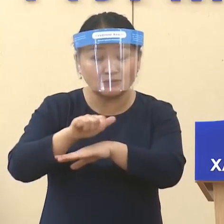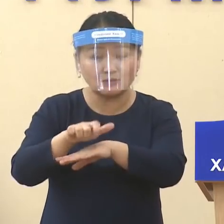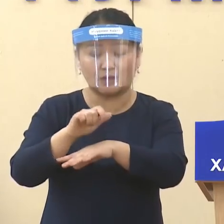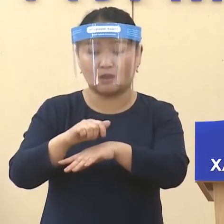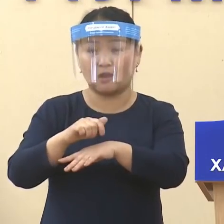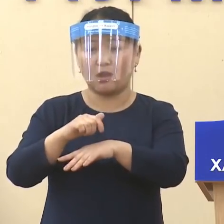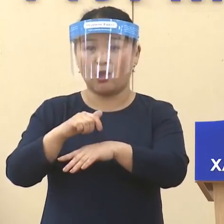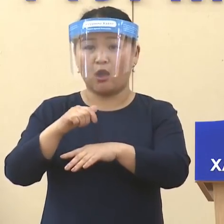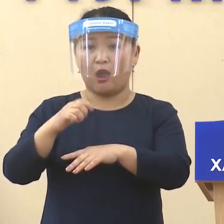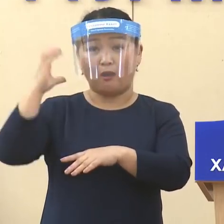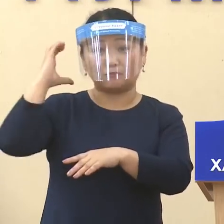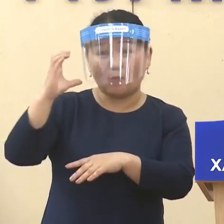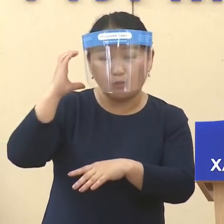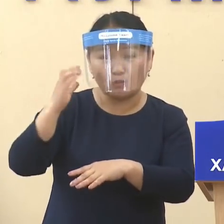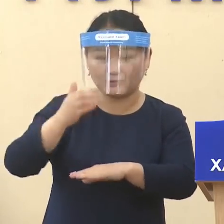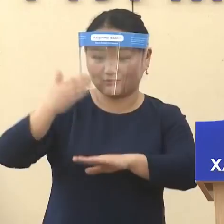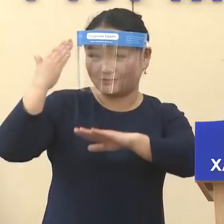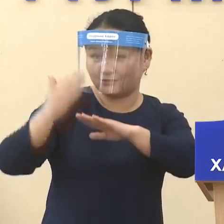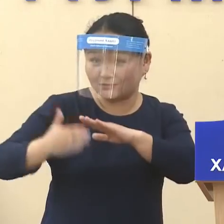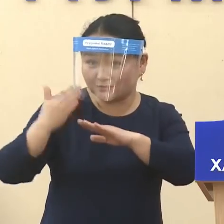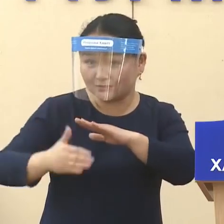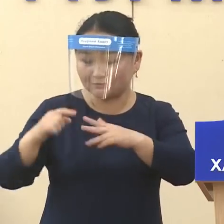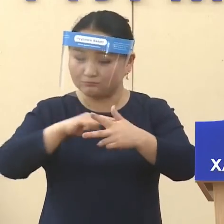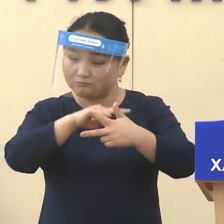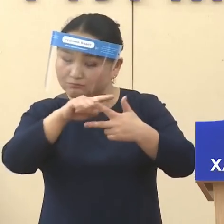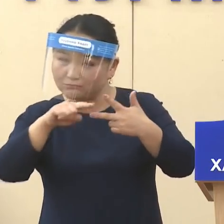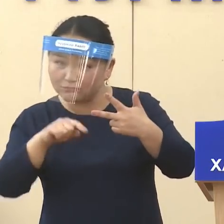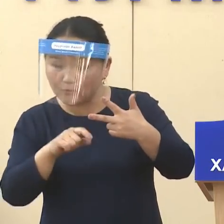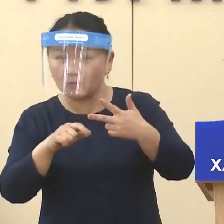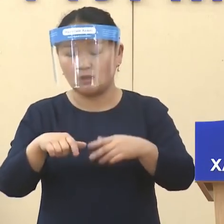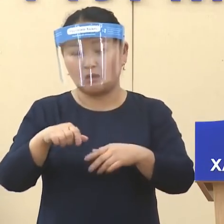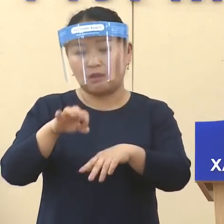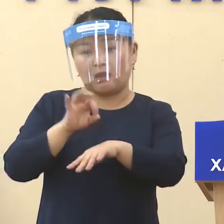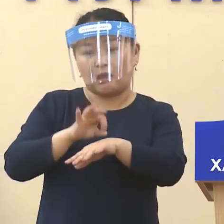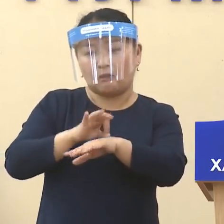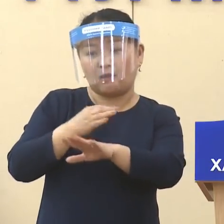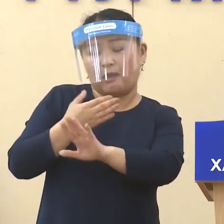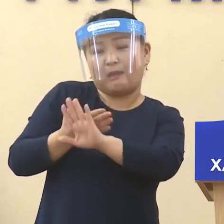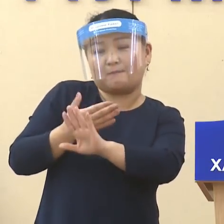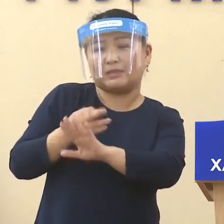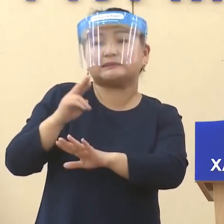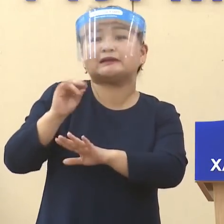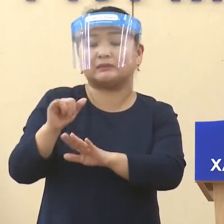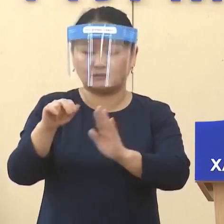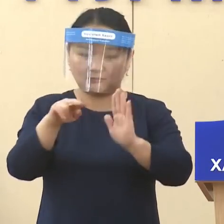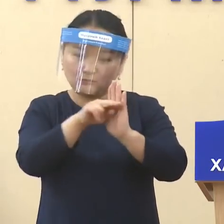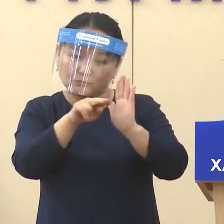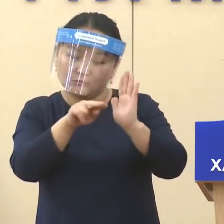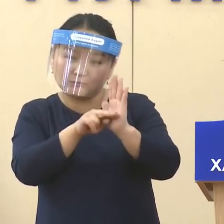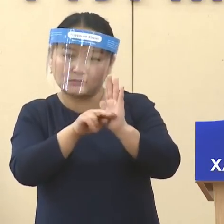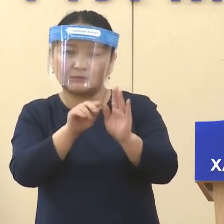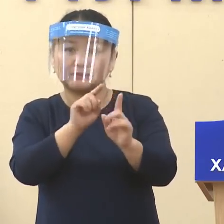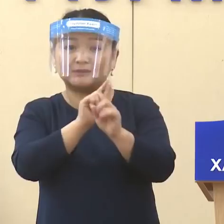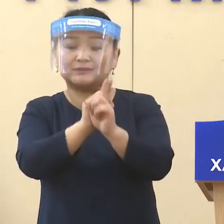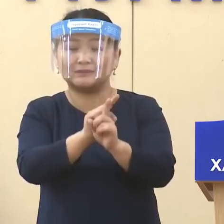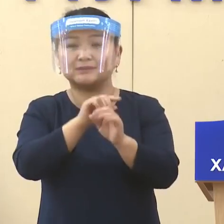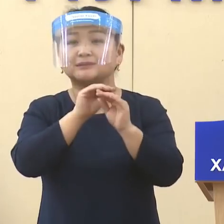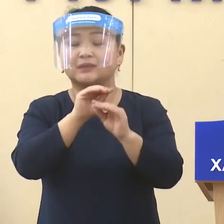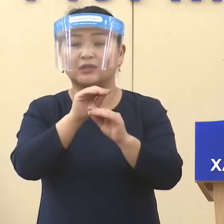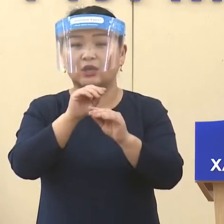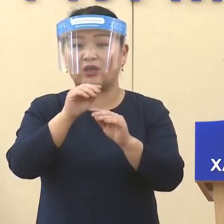нийтийн тээврийн хэрэгсэл, таксигаар зорчих зэрэгт халдвар хамгаалалтын дэглэмийг хэрхэн баримтлаж зорчих уу гэсэн